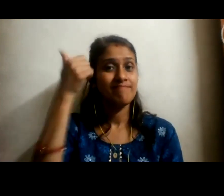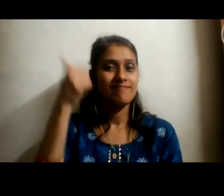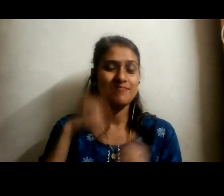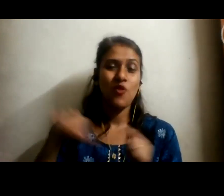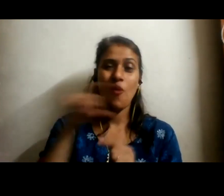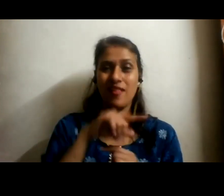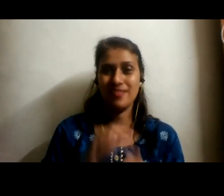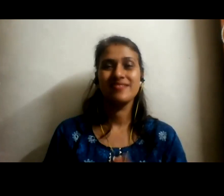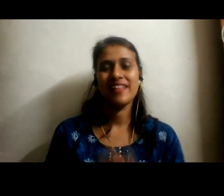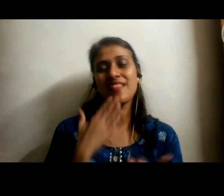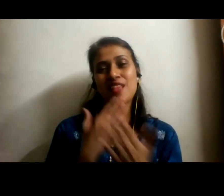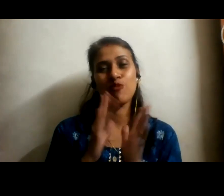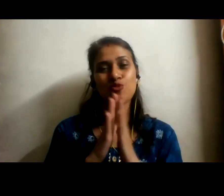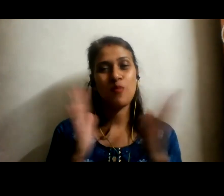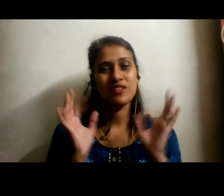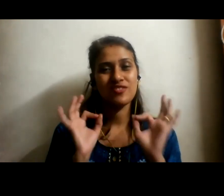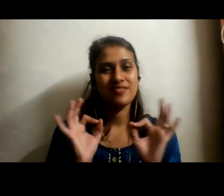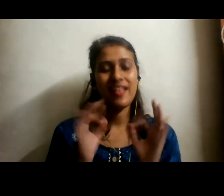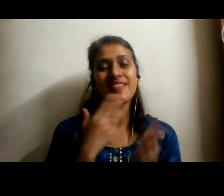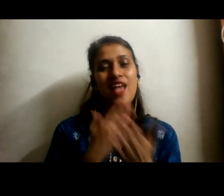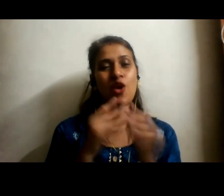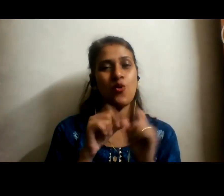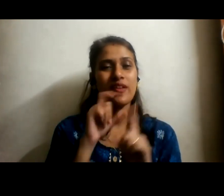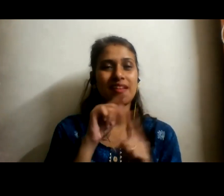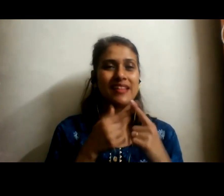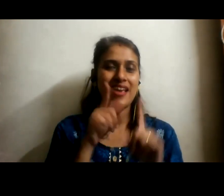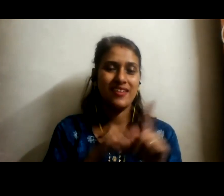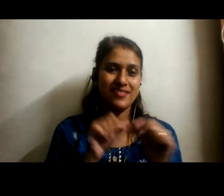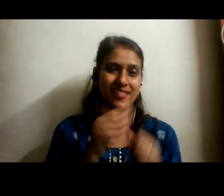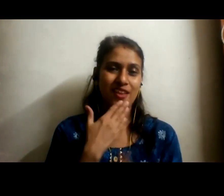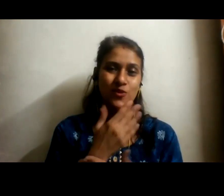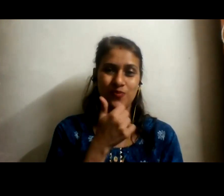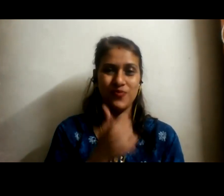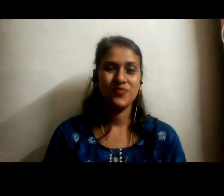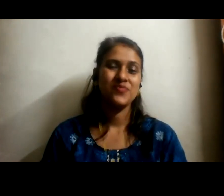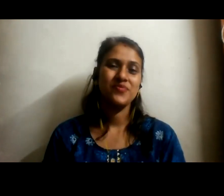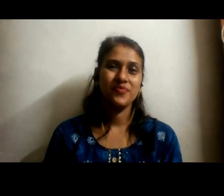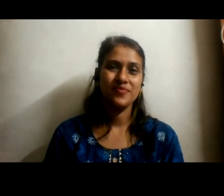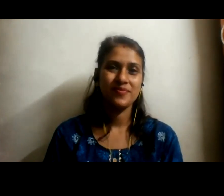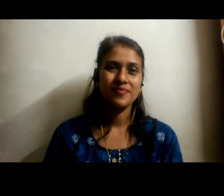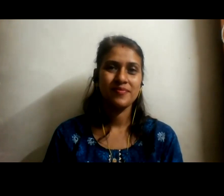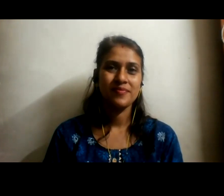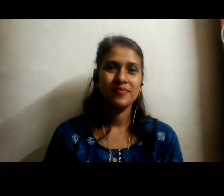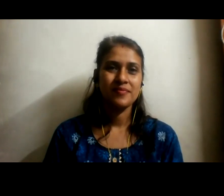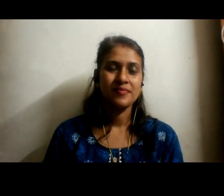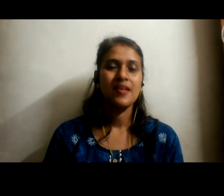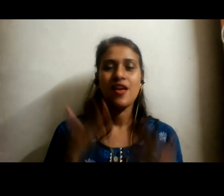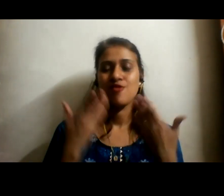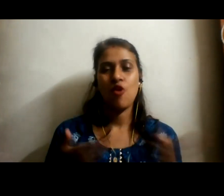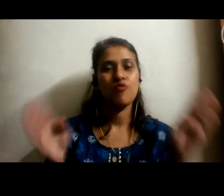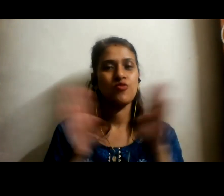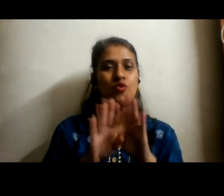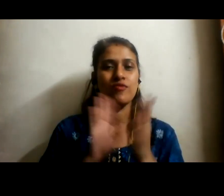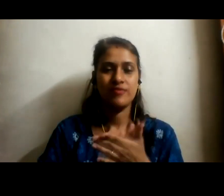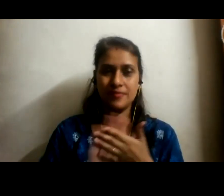थैंक यू सो मच, थैंक यू आदित्य। With this, we come to the end of this enlightening